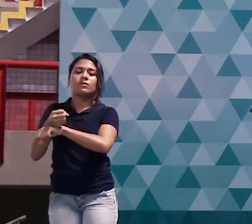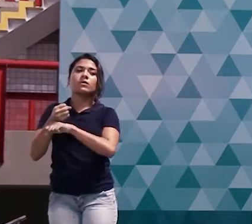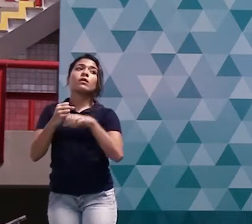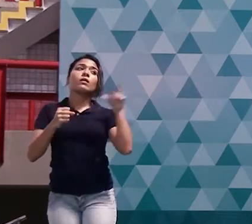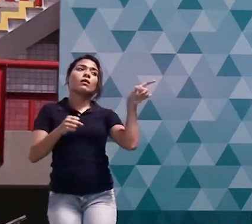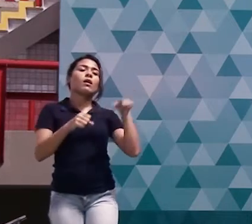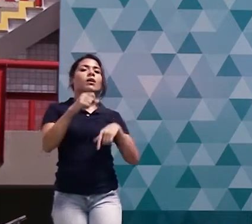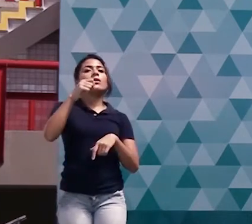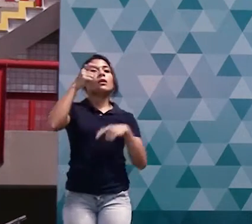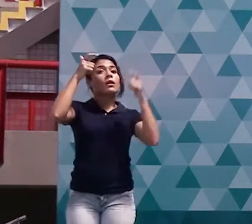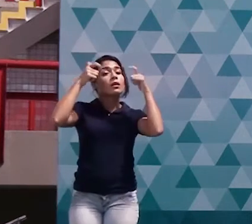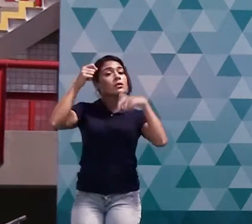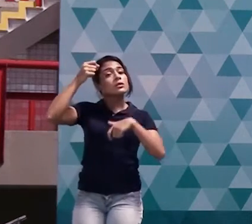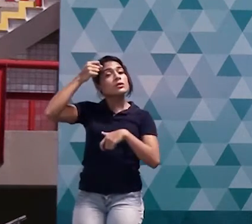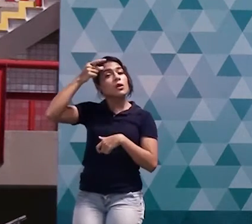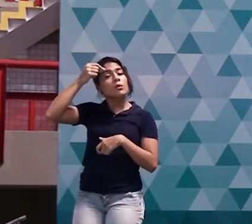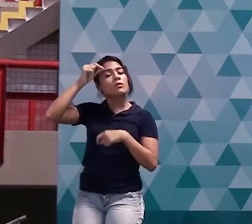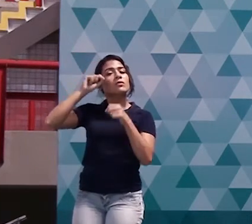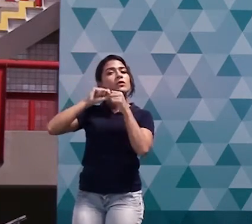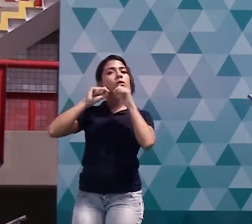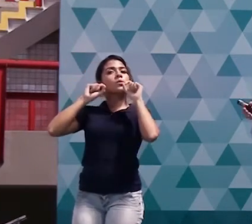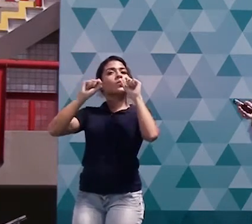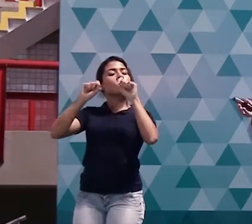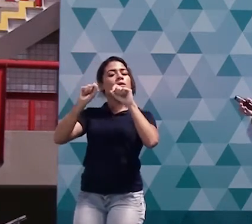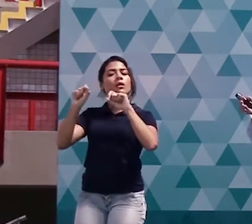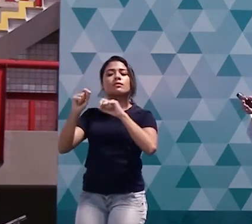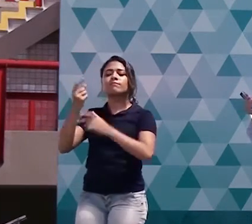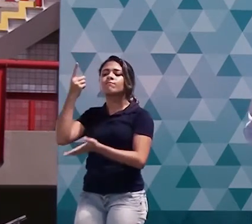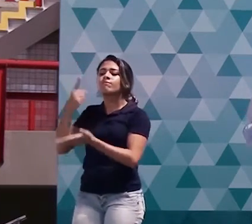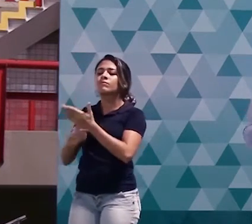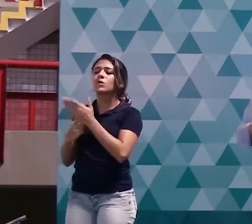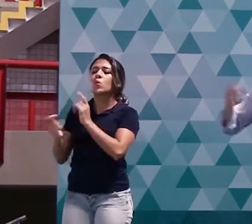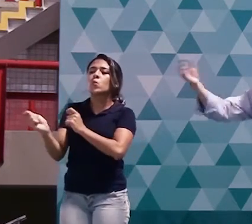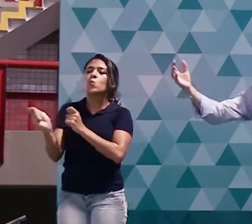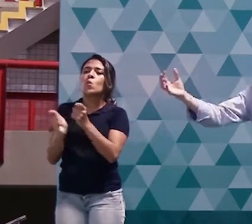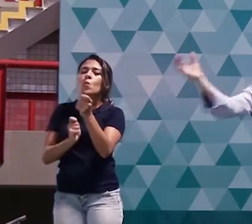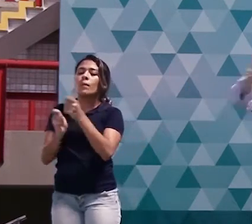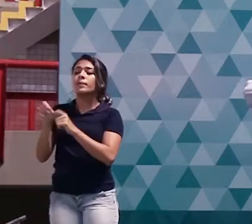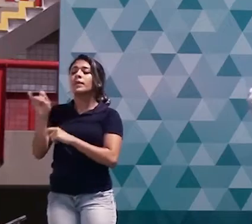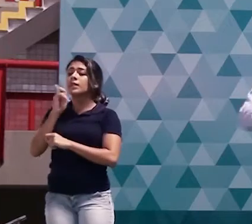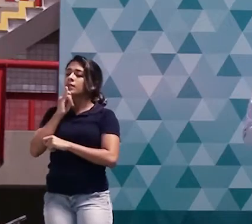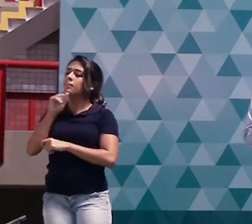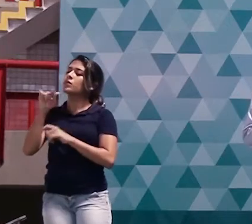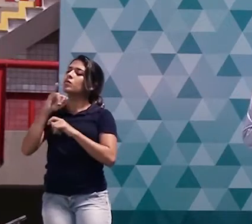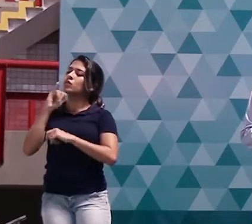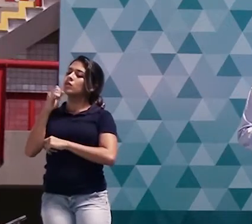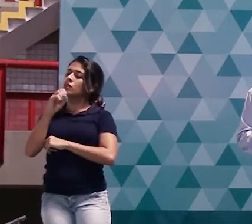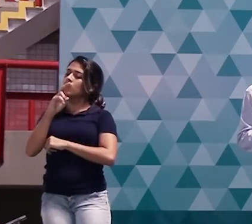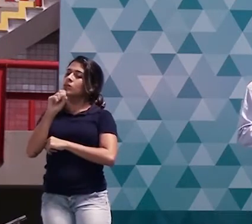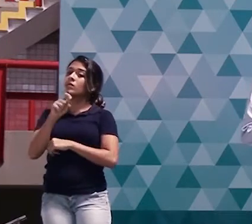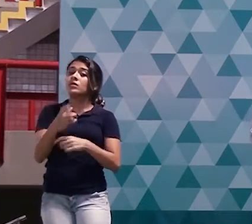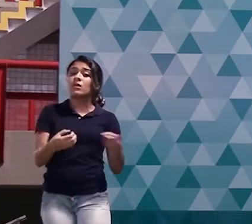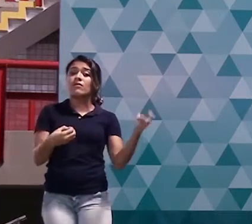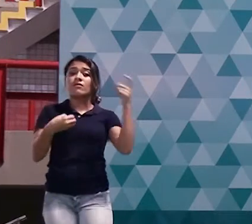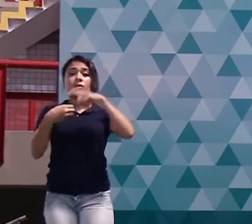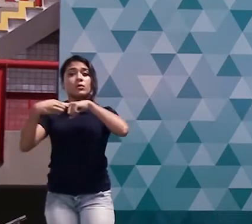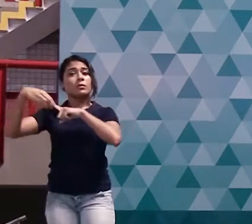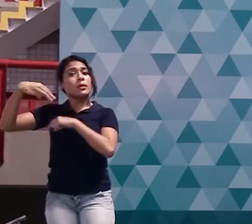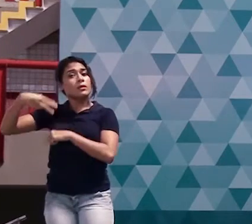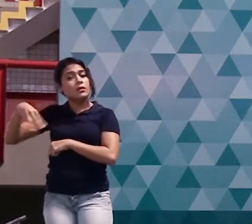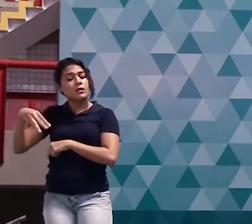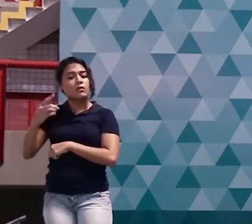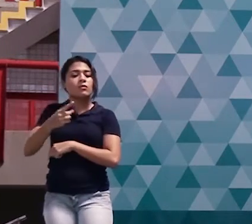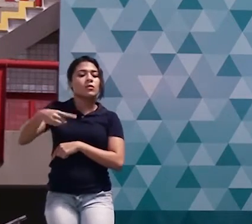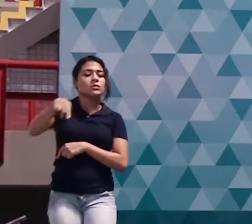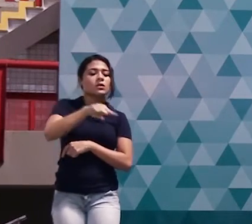tropas coloniais para pacificar a região e entra num acordo. Jesuítas, volta para o Maranhão. Senhores de engenho, eu sei que vocês